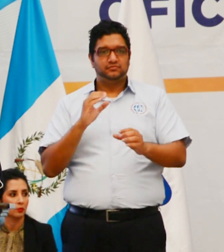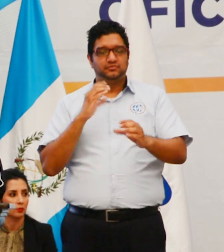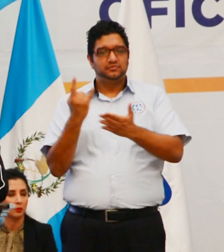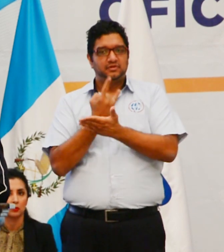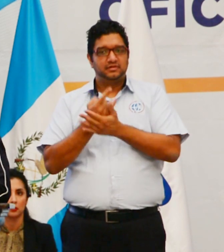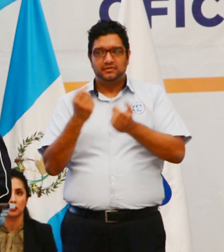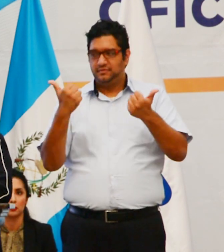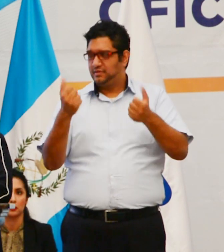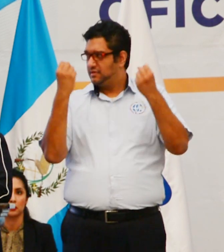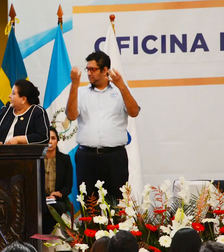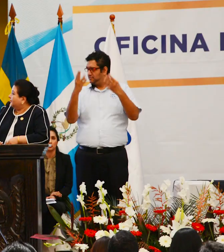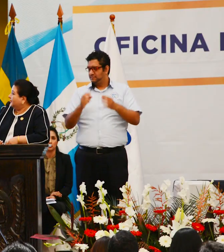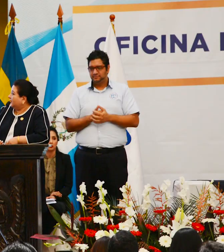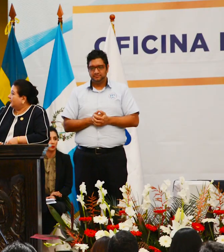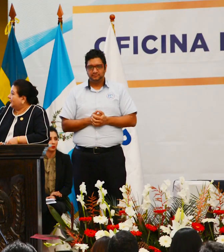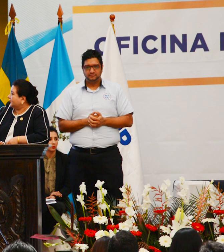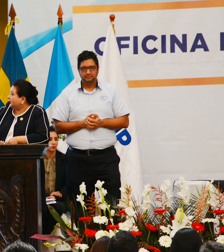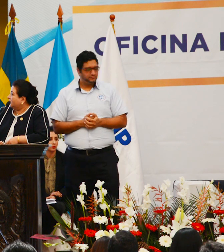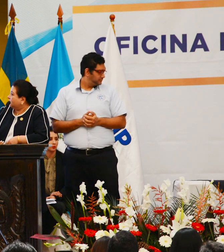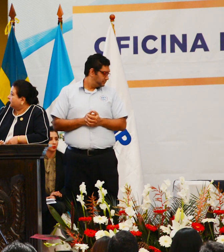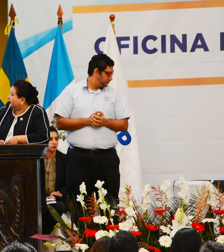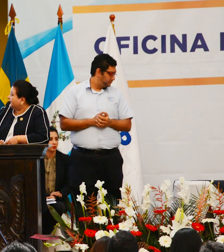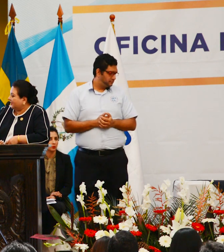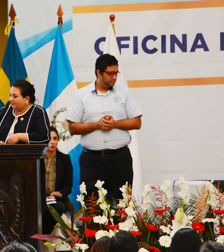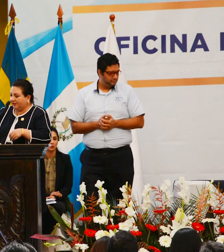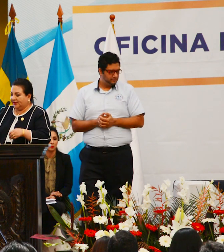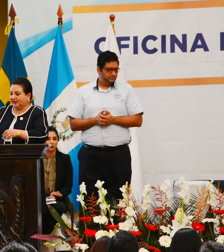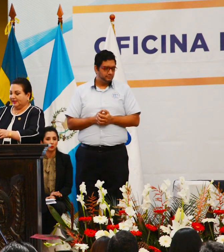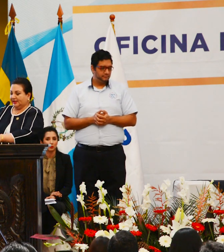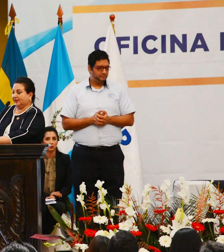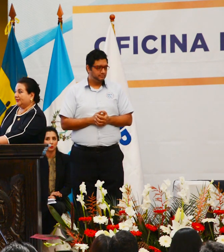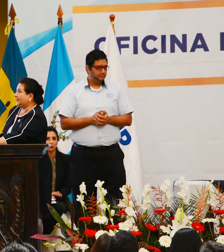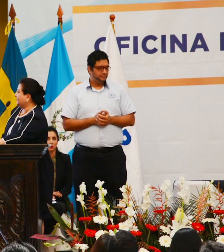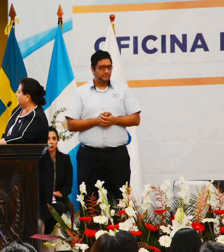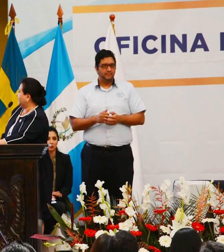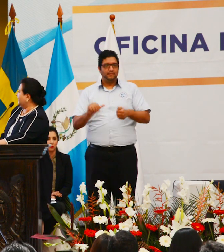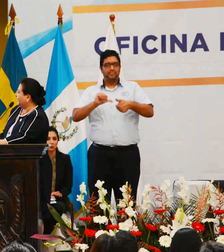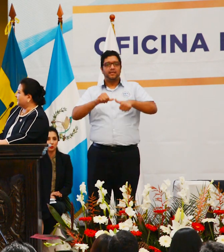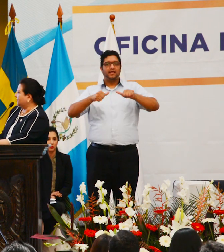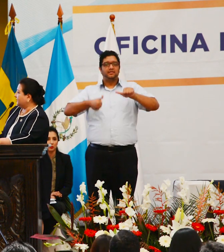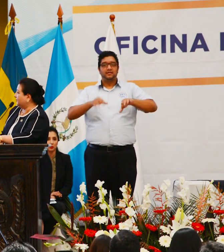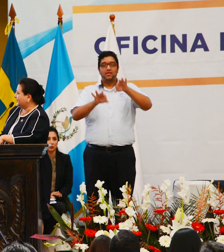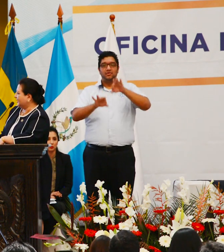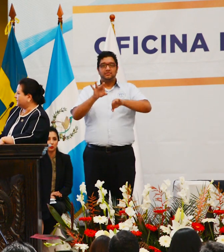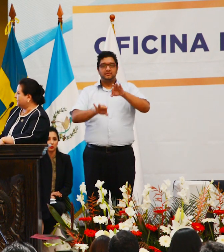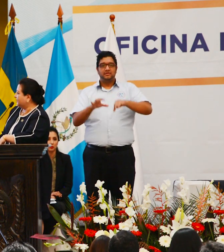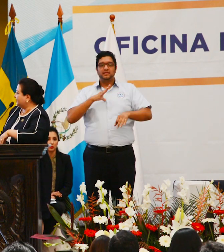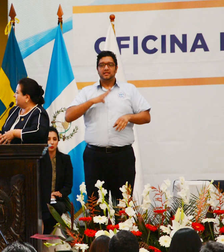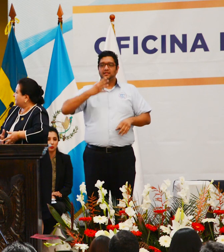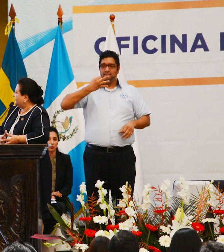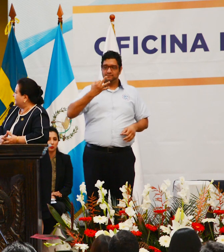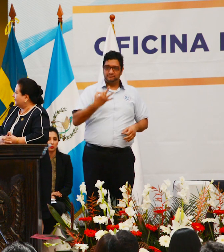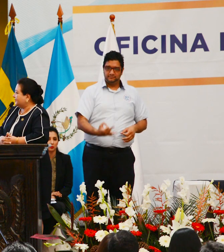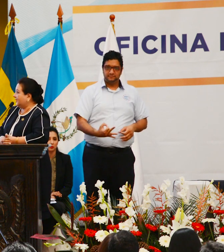discapacidad. En primer lugar, el acceso a la justicia se refiere a garantizar las condiciones de que las personas